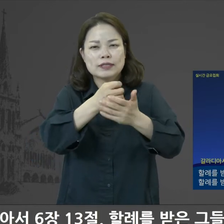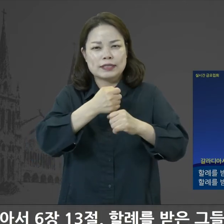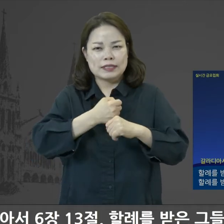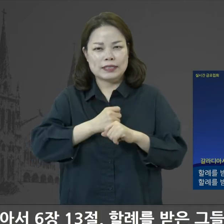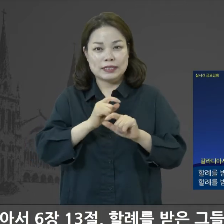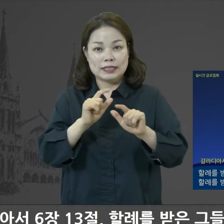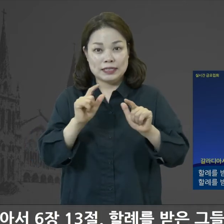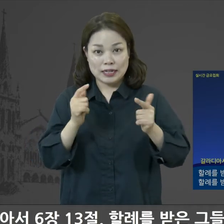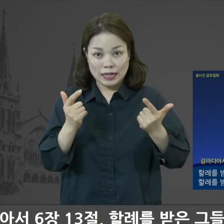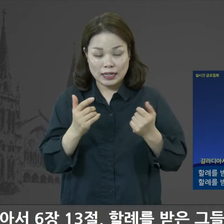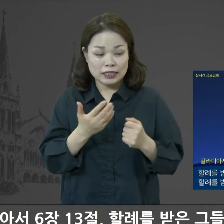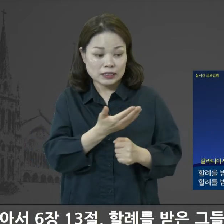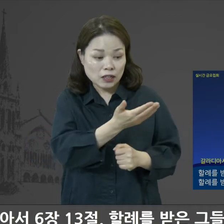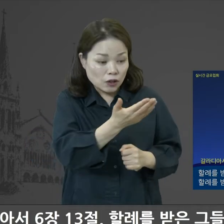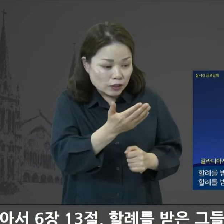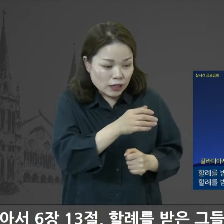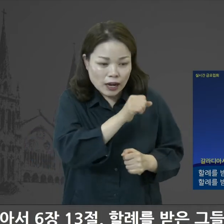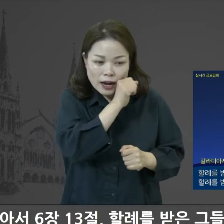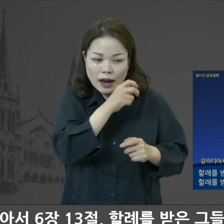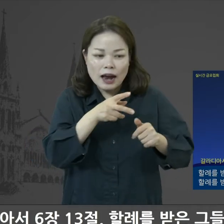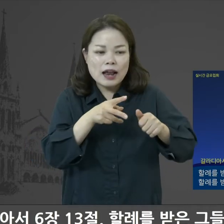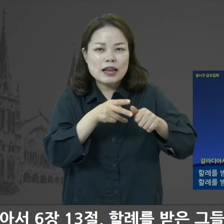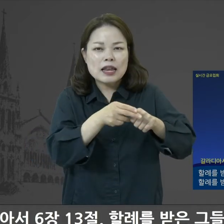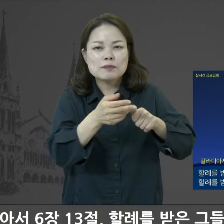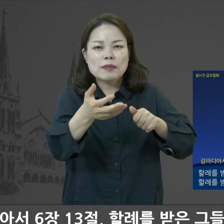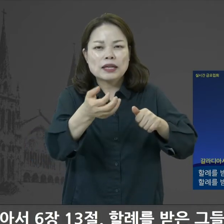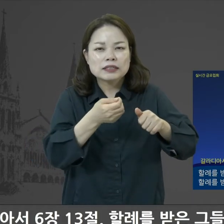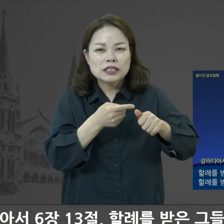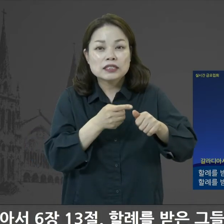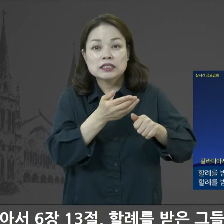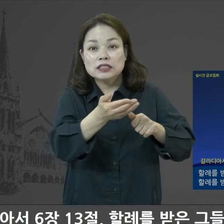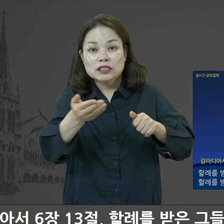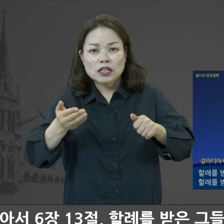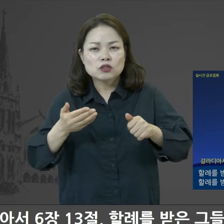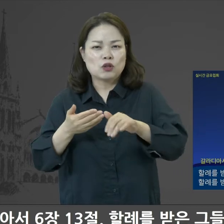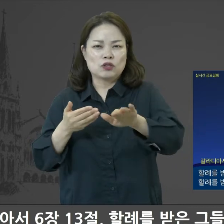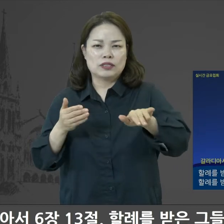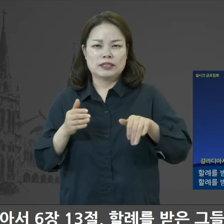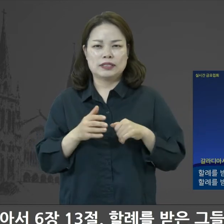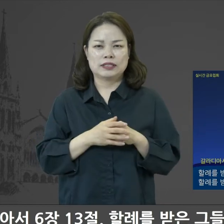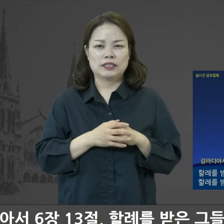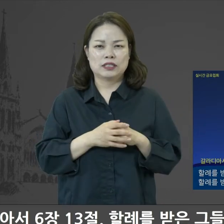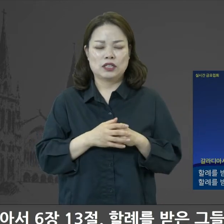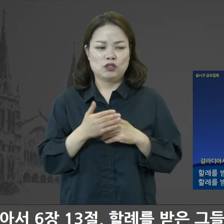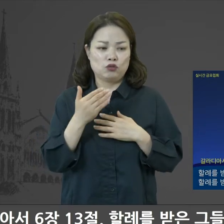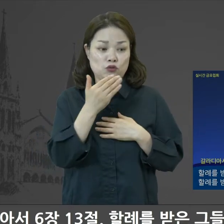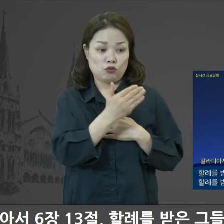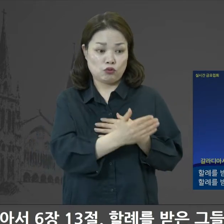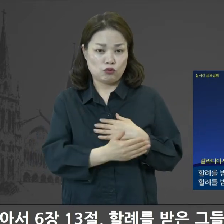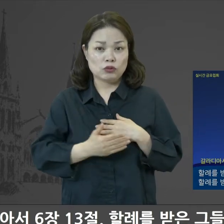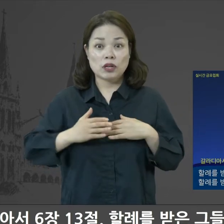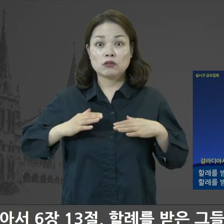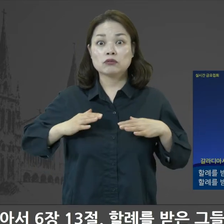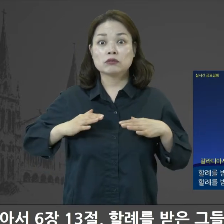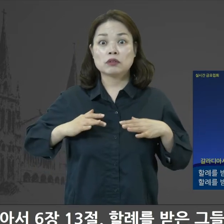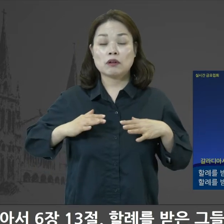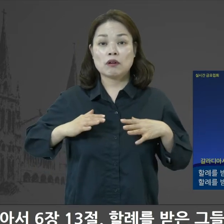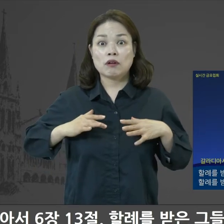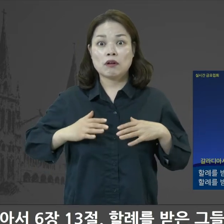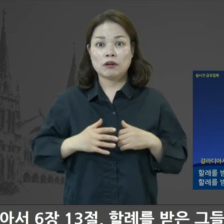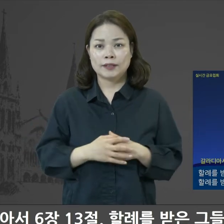지키지 아니하고 너희에게 할례를 받게 하려는 것은 그들이 너희를 육체로 자랑하게 하려